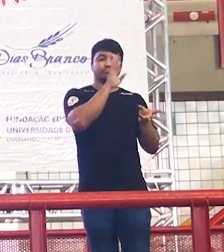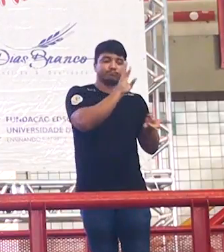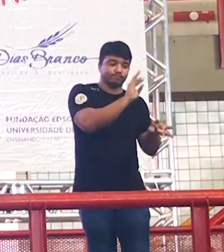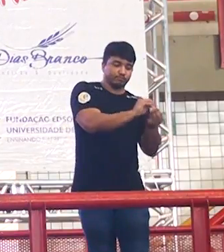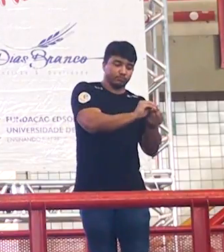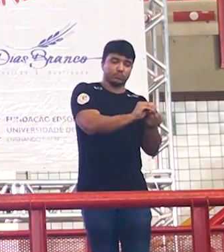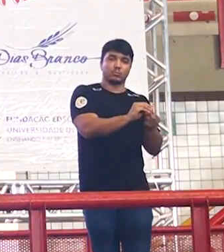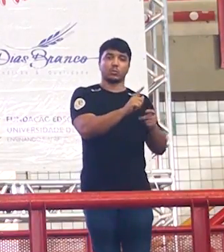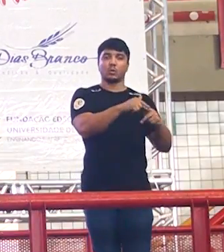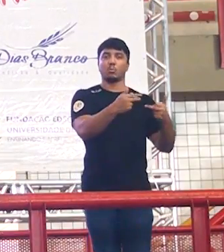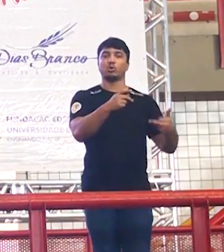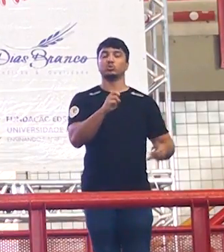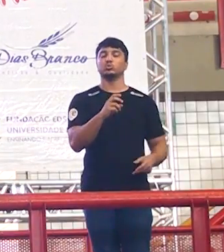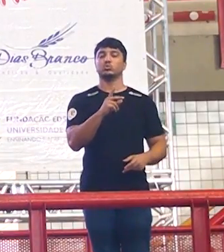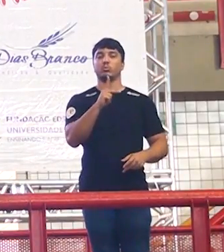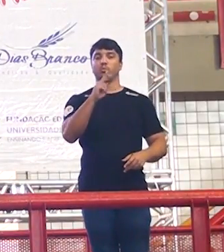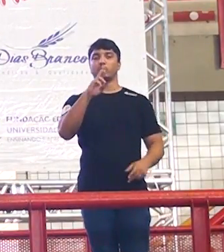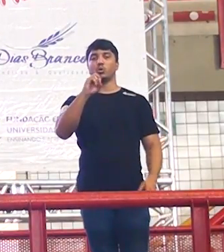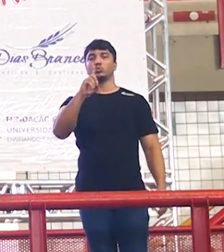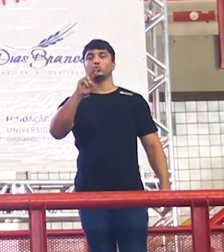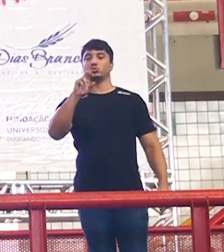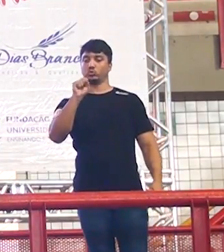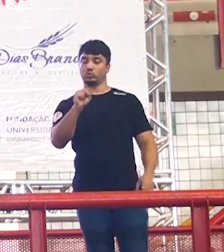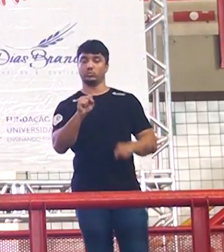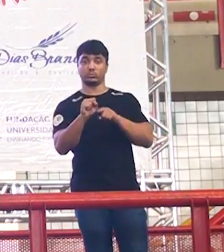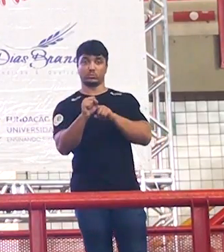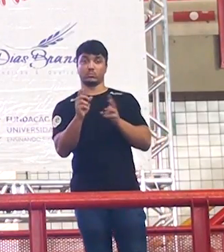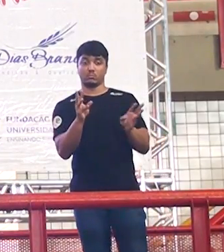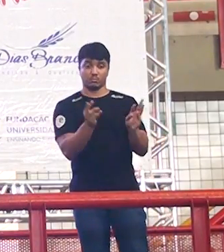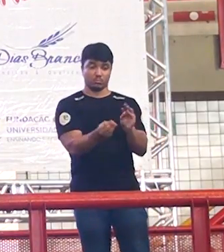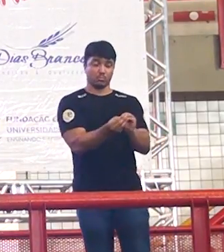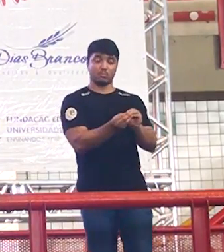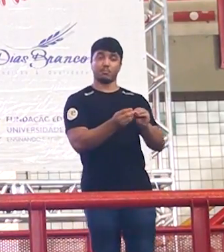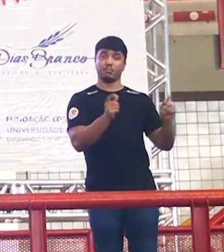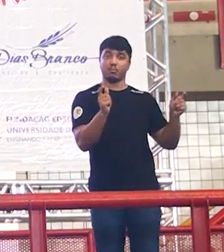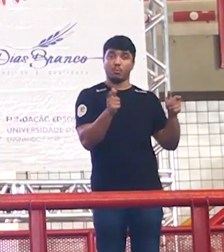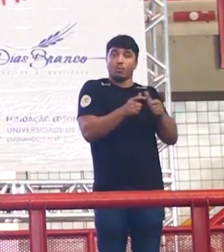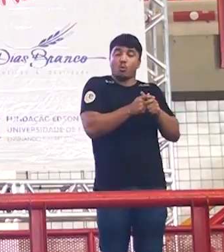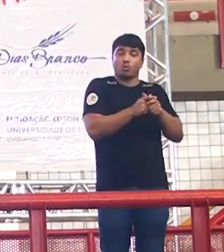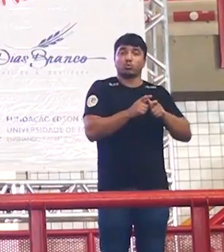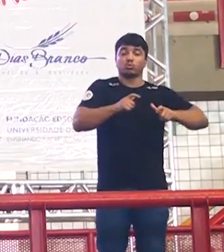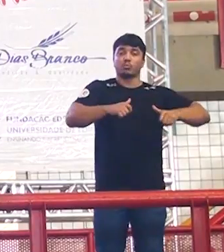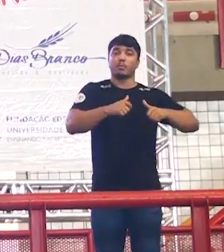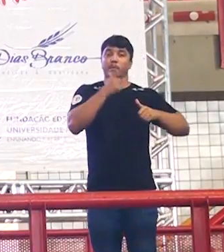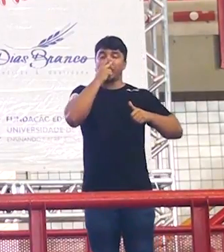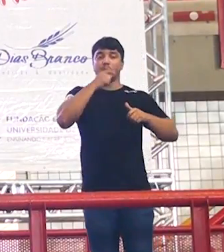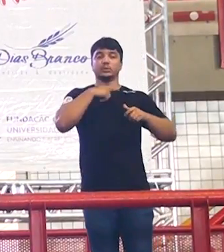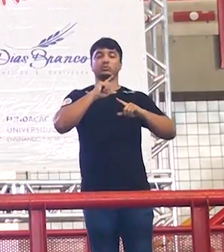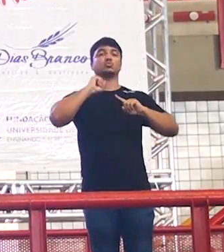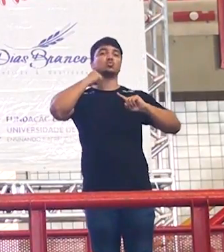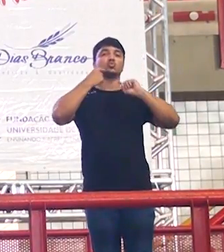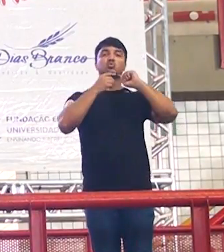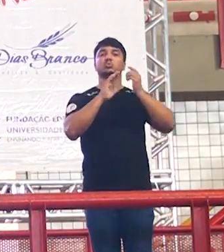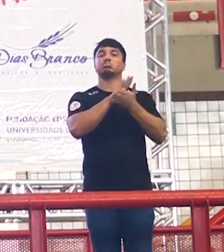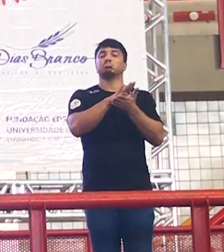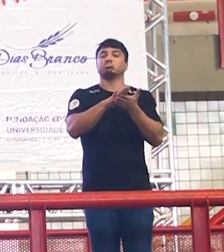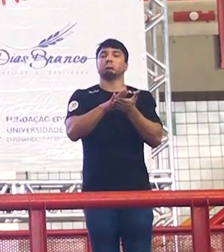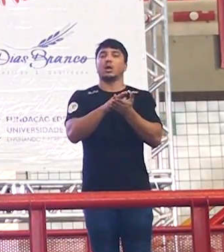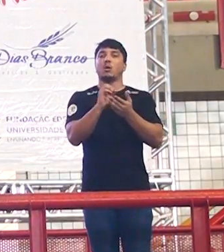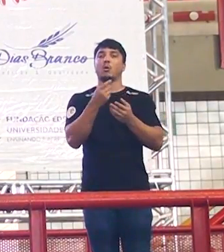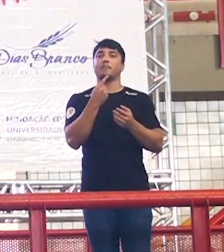gerando poucos produtos. Quanto menos produtos eu gero numa reação, menor o risco deles agredirem o